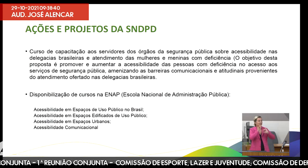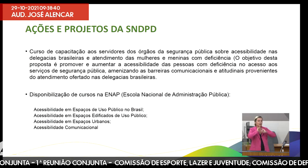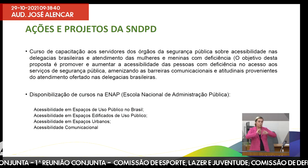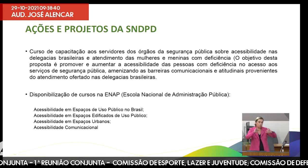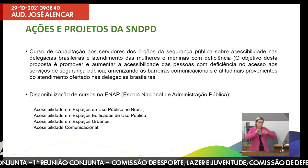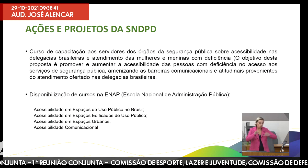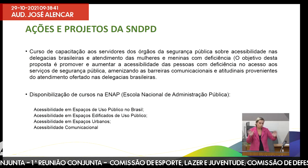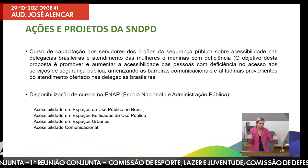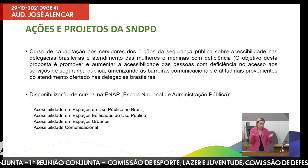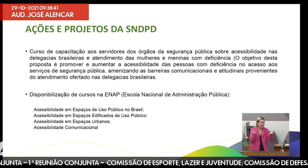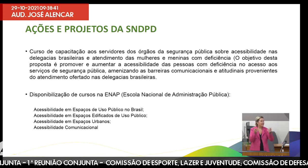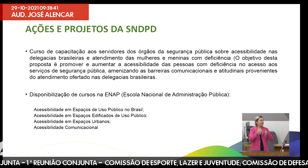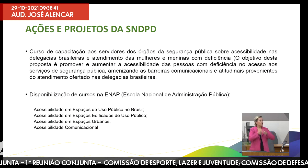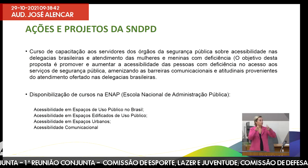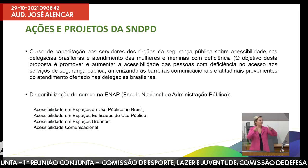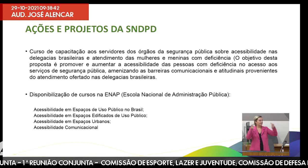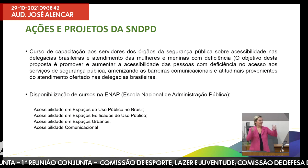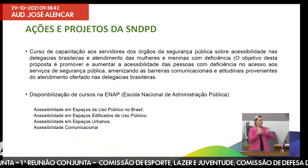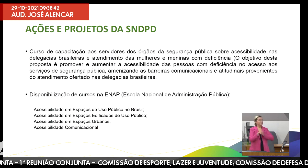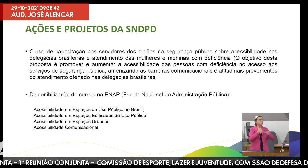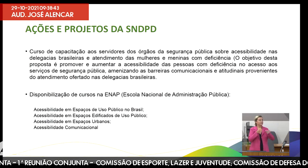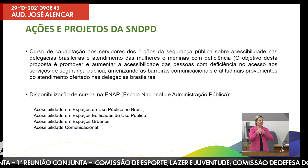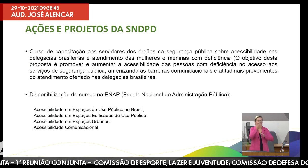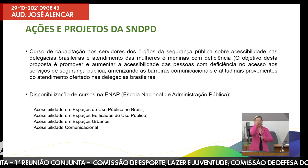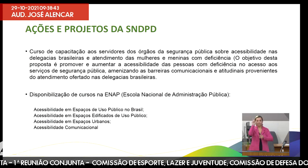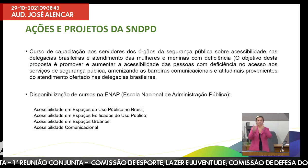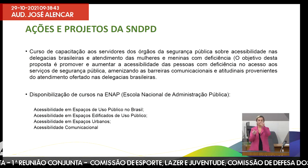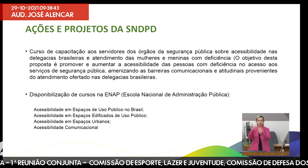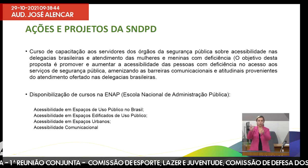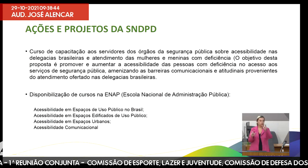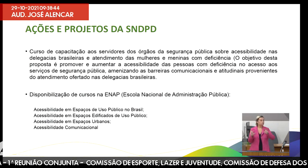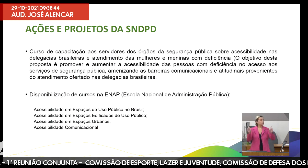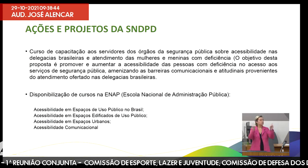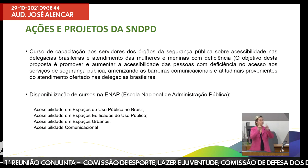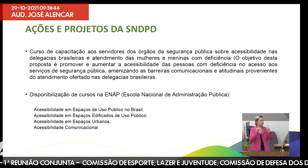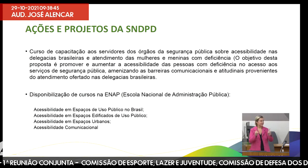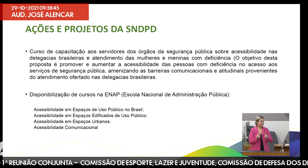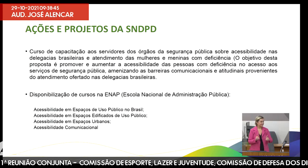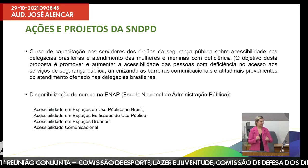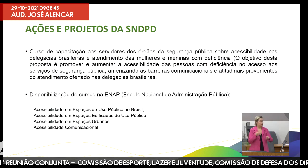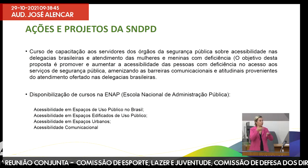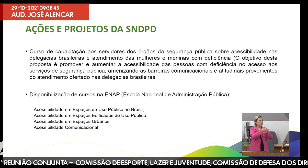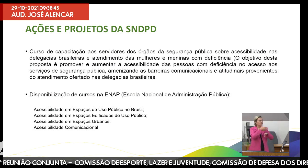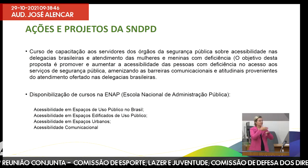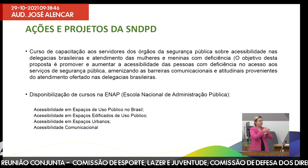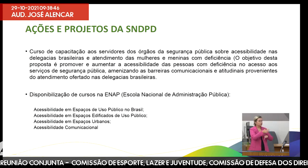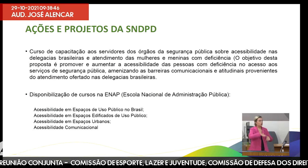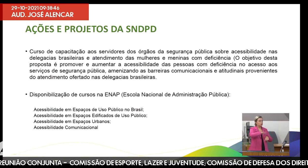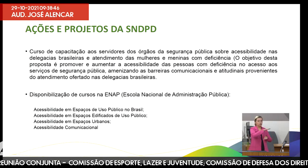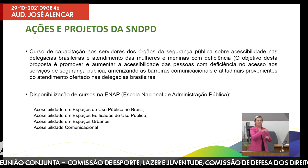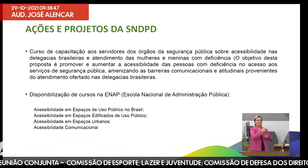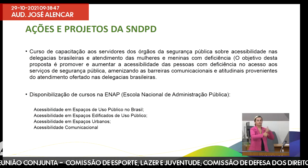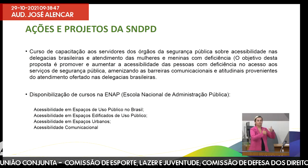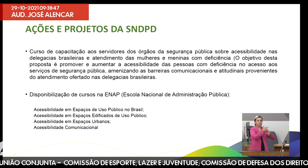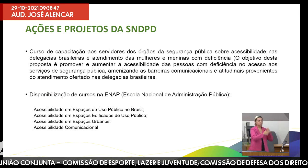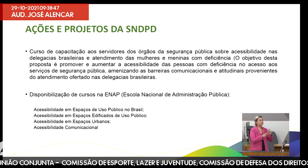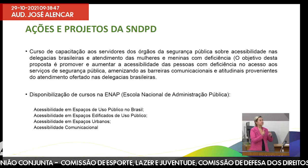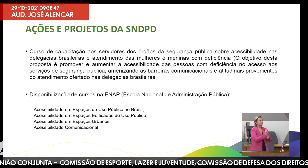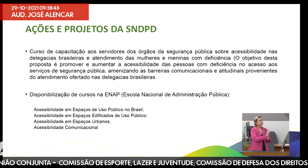E o objetivo dessa proposta é promover e aumentar a acessibilidade das pessoas com deficiência no acesso aos serviços de